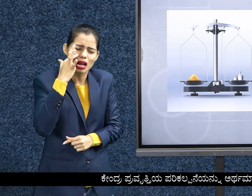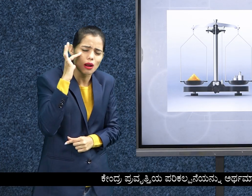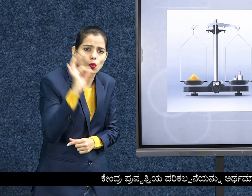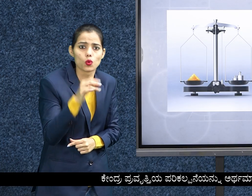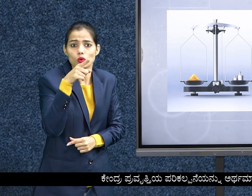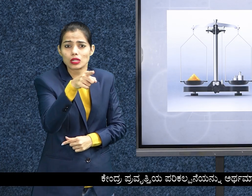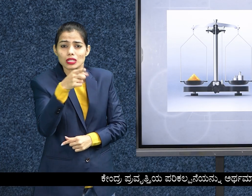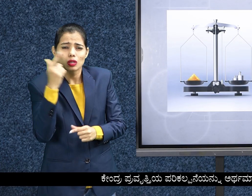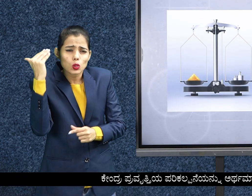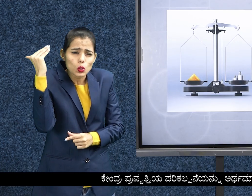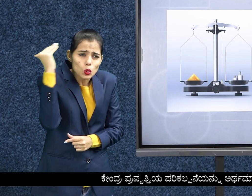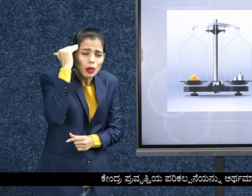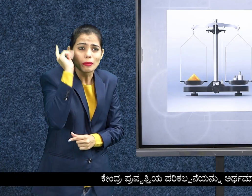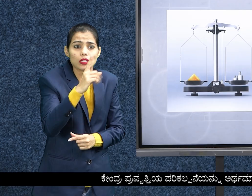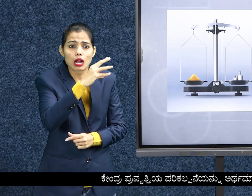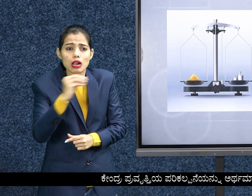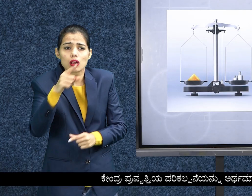ನಿರ್ಣಾಯಕವಾಗಿದೆ.